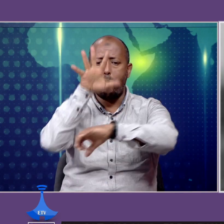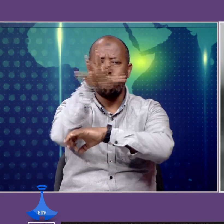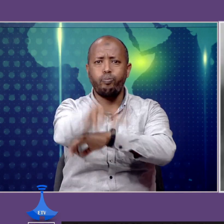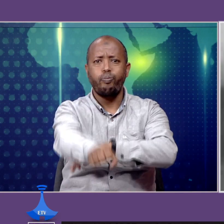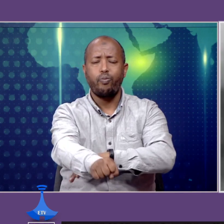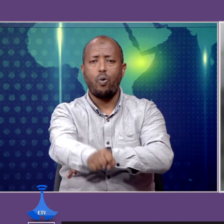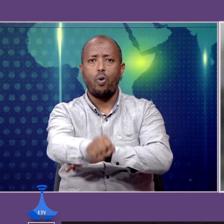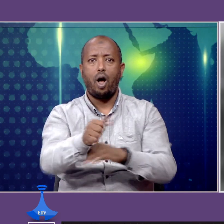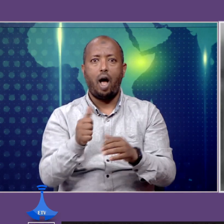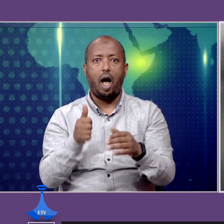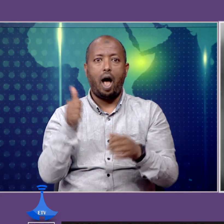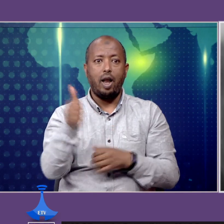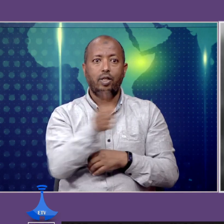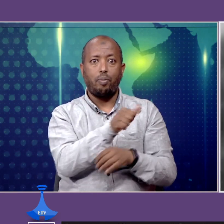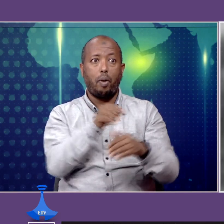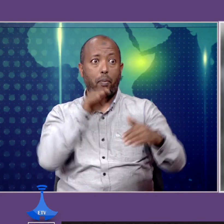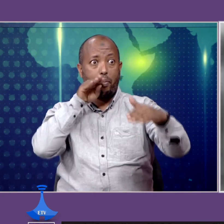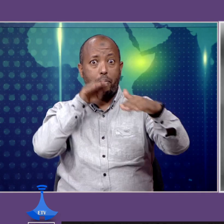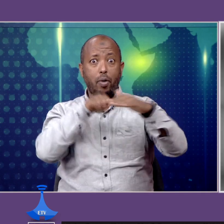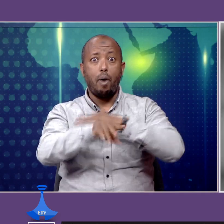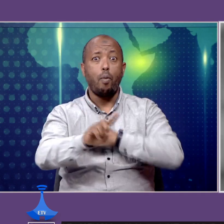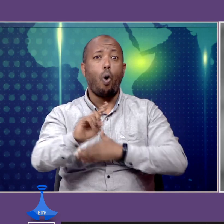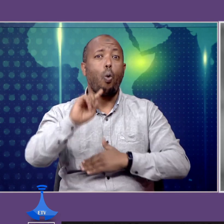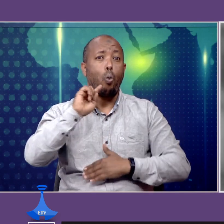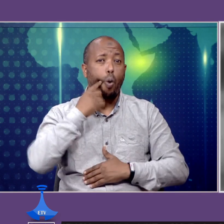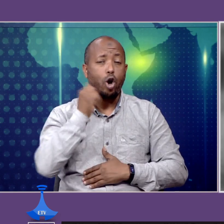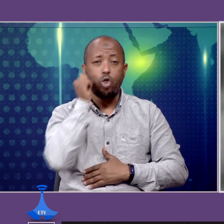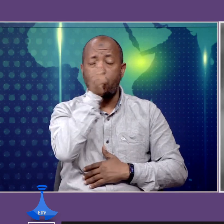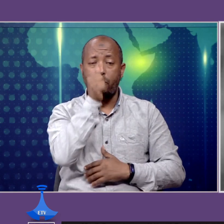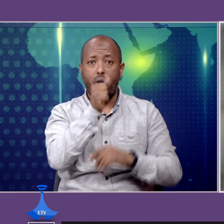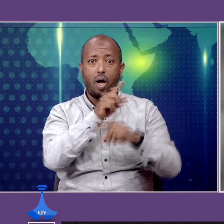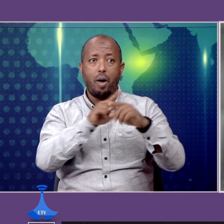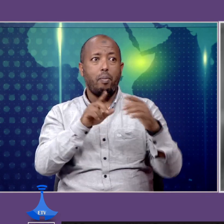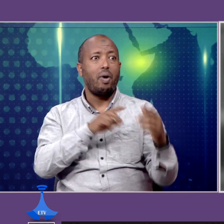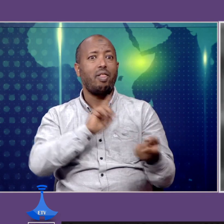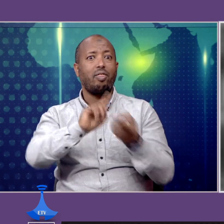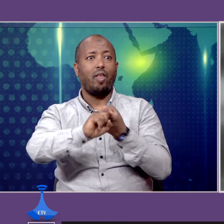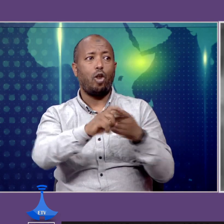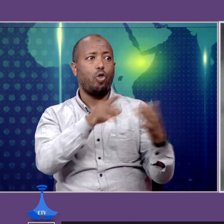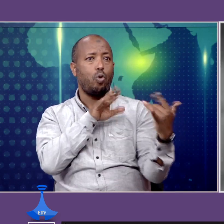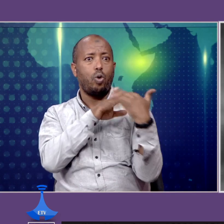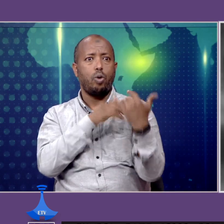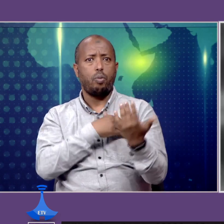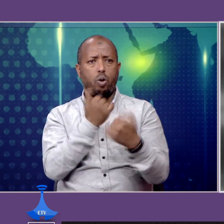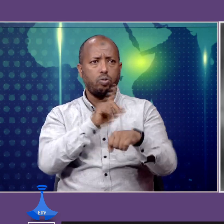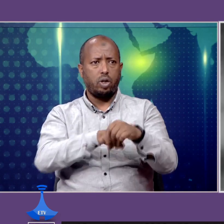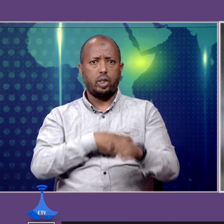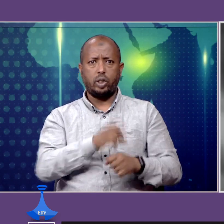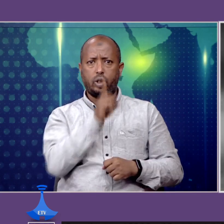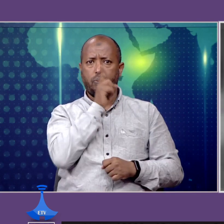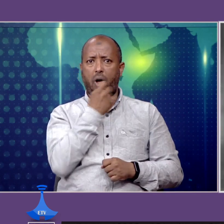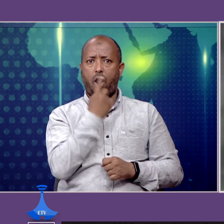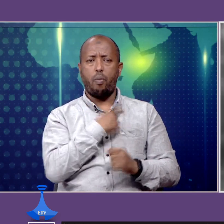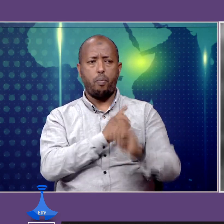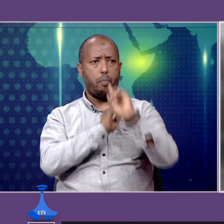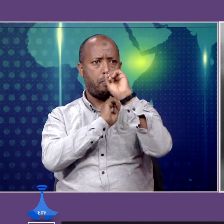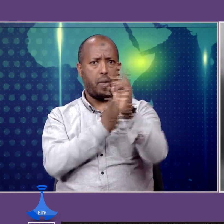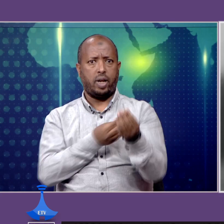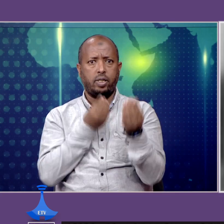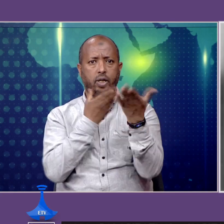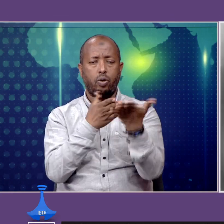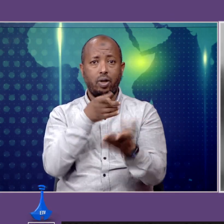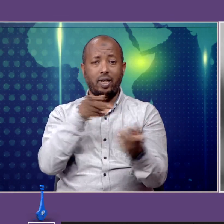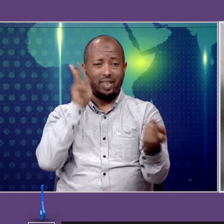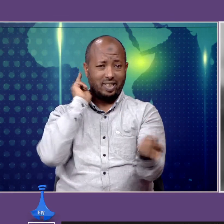አዲስ አበባ ድረስ መዝለቅ ቢችልም ኢትዮጵያውያን ግን በጠላት ጦር ላይ ጥቃት መሰንዘራቸውን አላቆሙም ነበር። ልክ